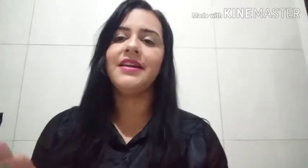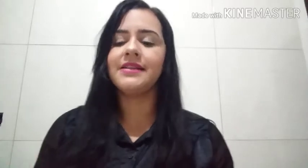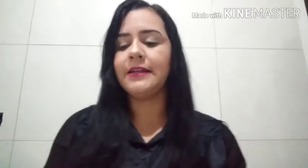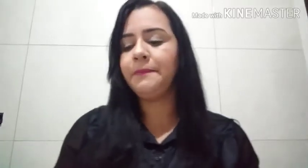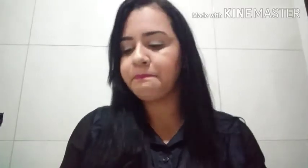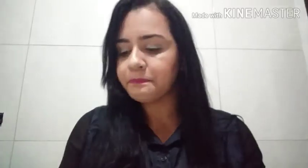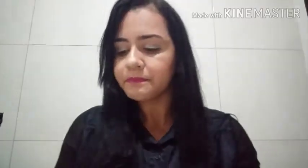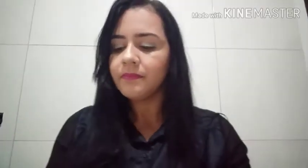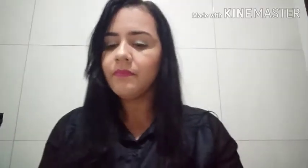diferença, né?